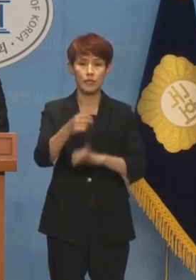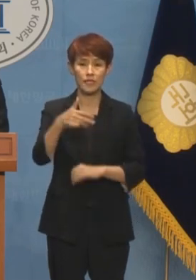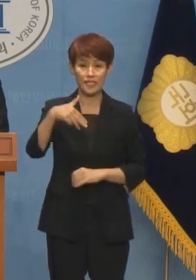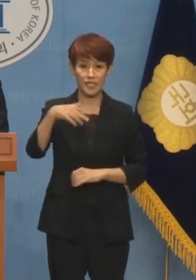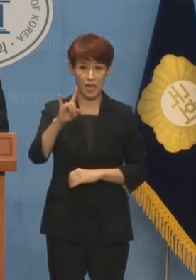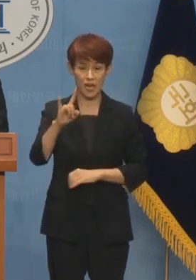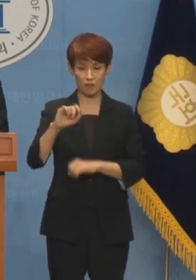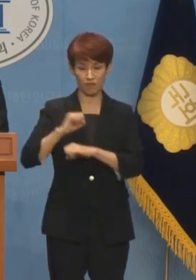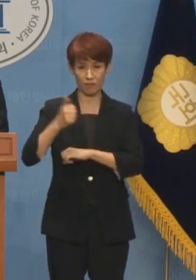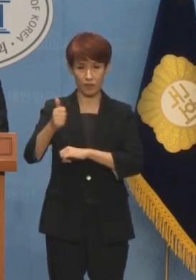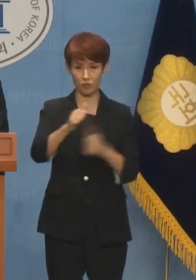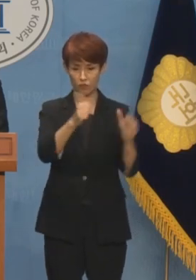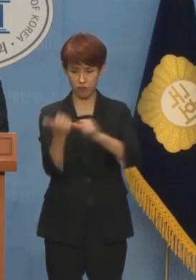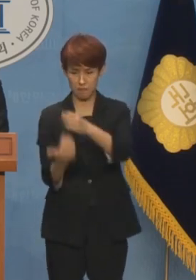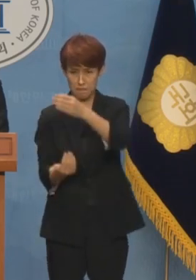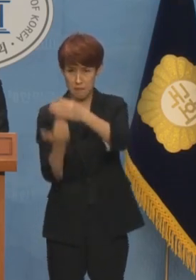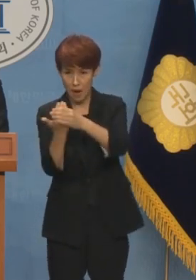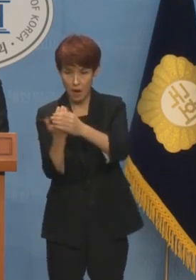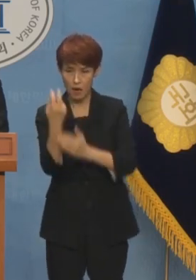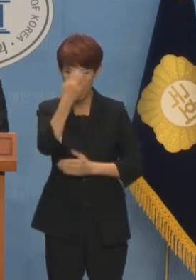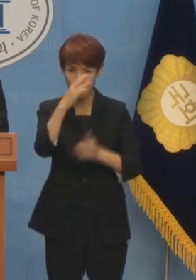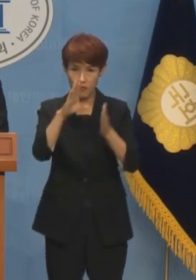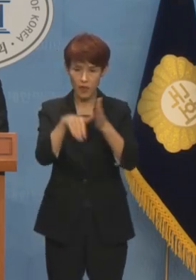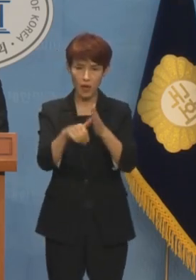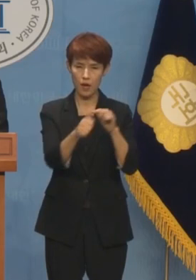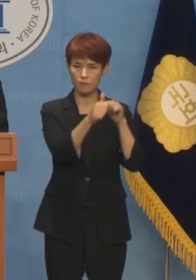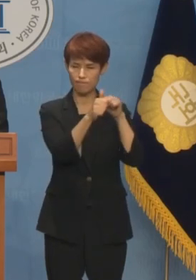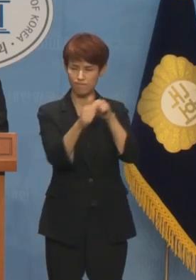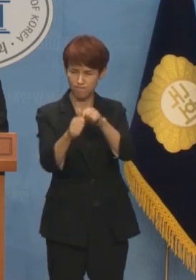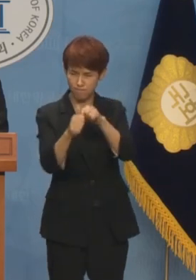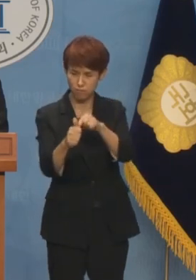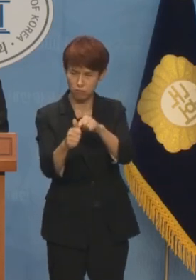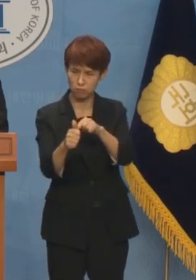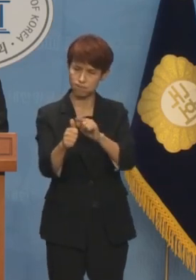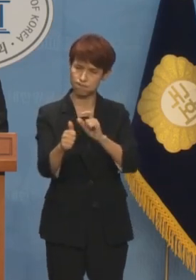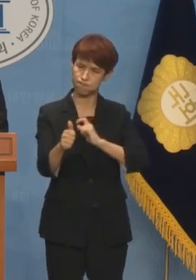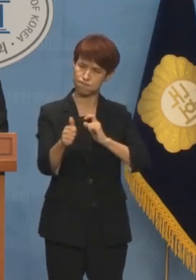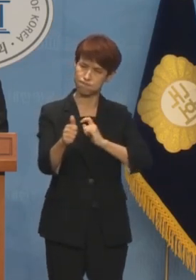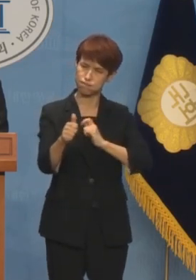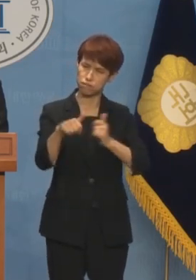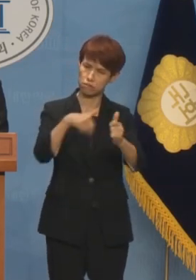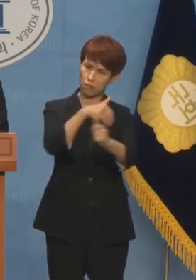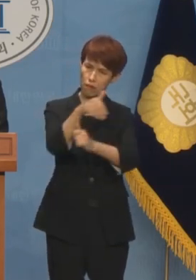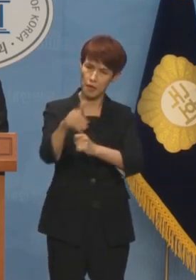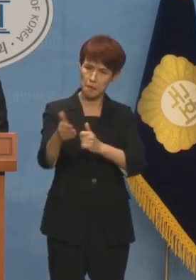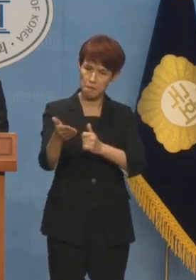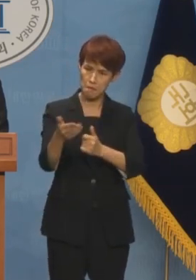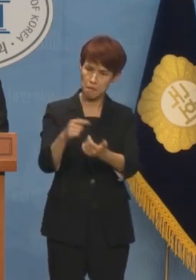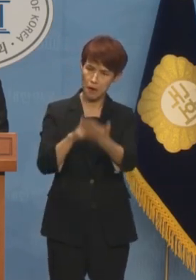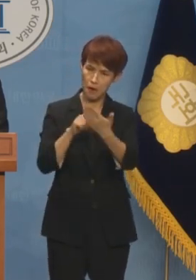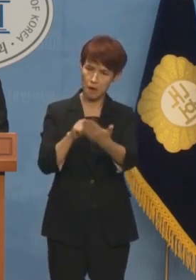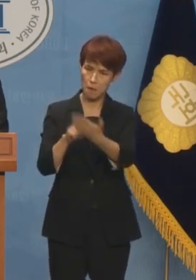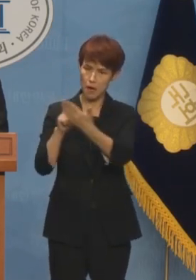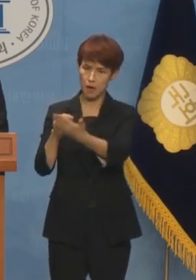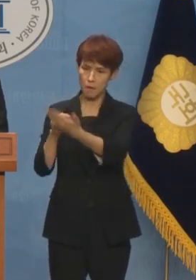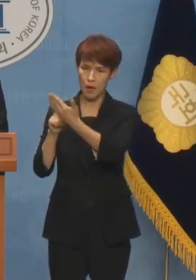최상병 사망 사건 수사 과정에서 외압을 의심할 수밖에 없게 하는 정황이 끊임없이 나오고